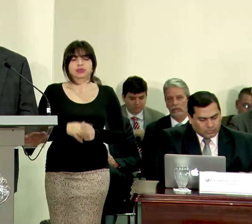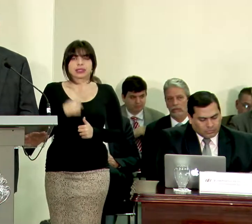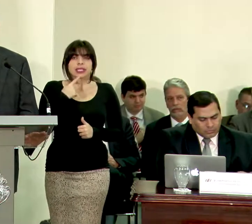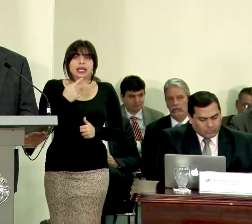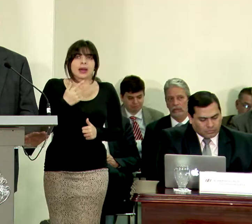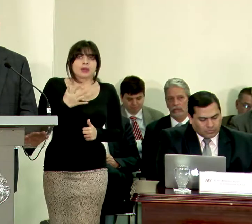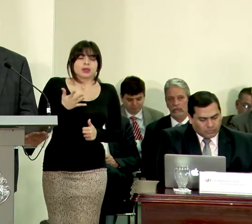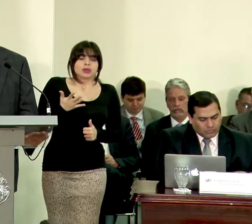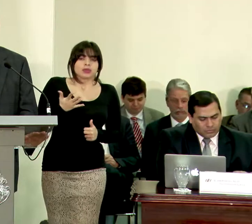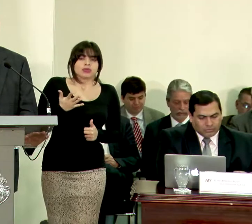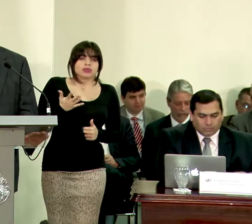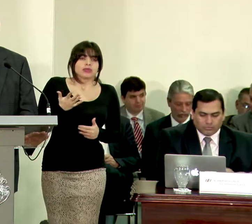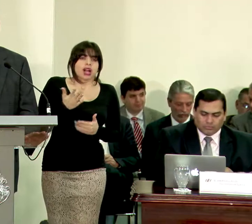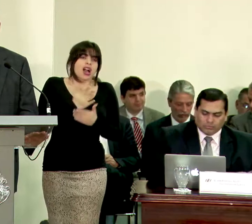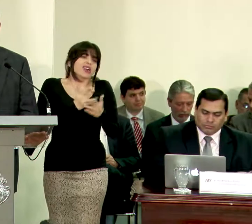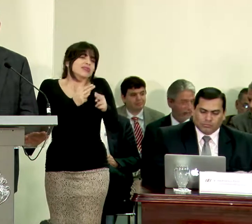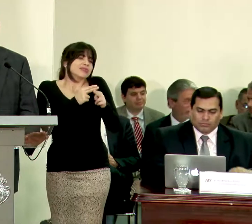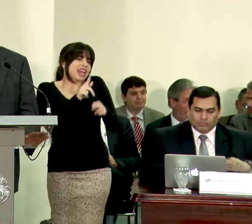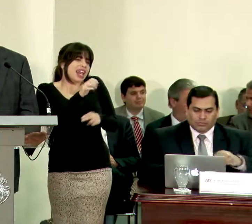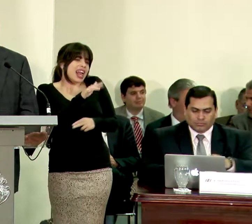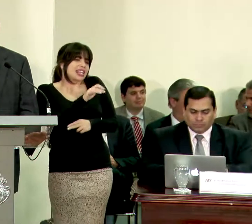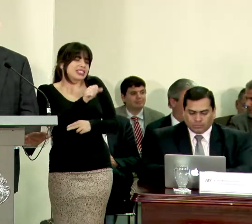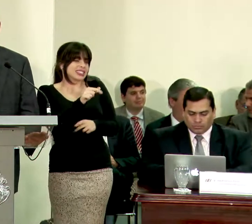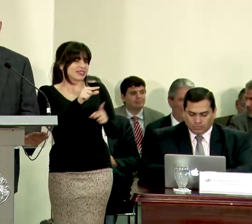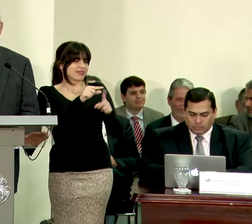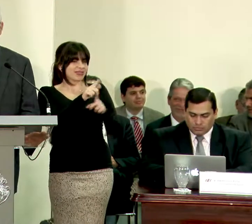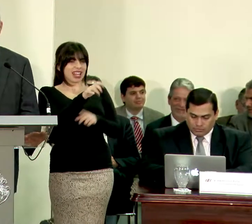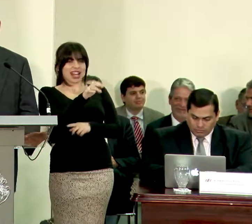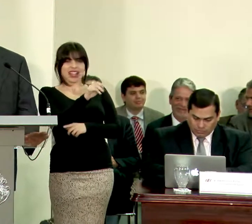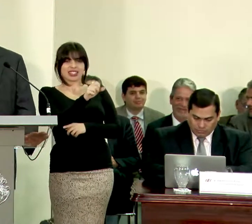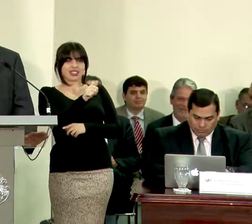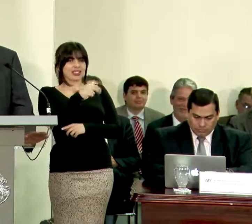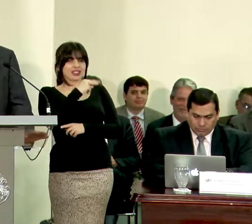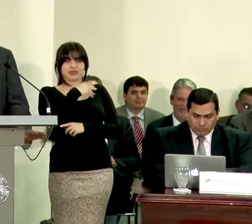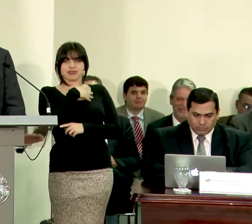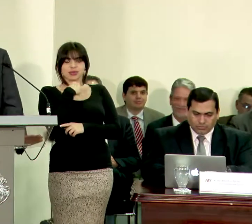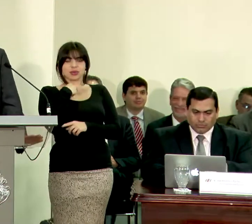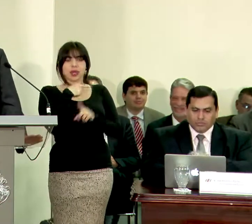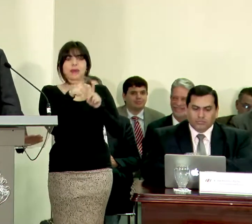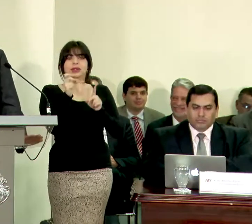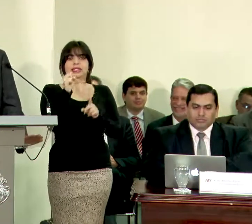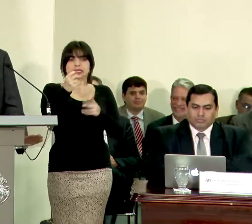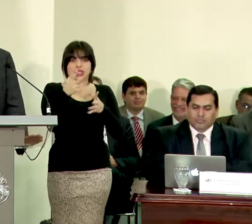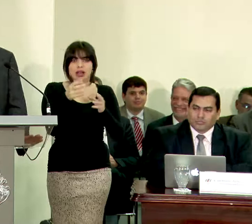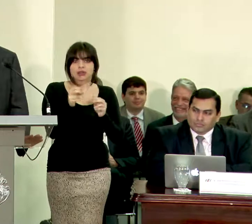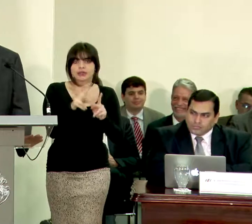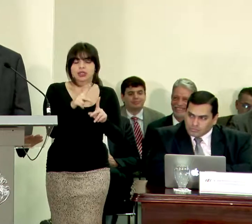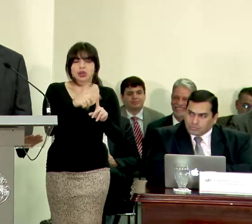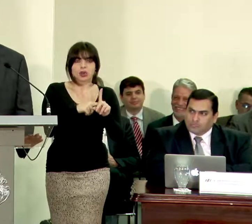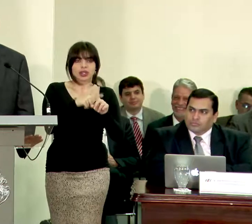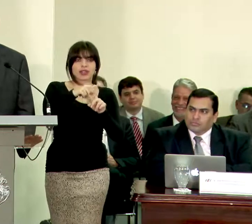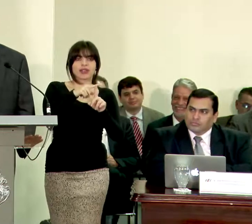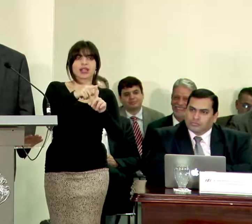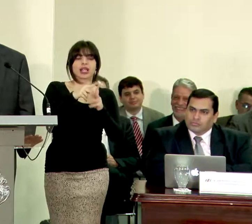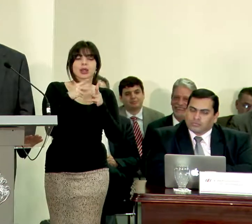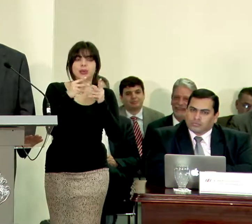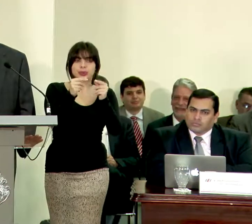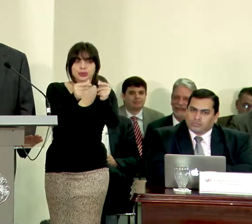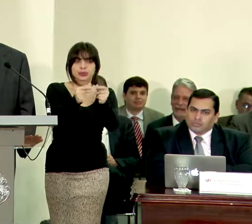digamos, algunos la llaman laxa, a mí no me gusta la palabra laxa, pero sí hemos permitido un nivel de